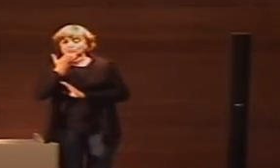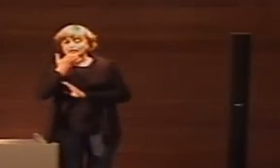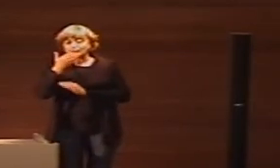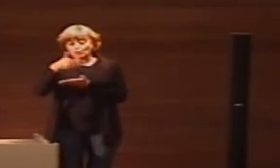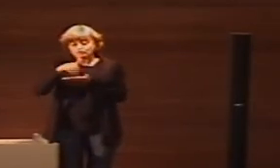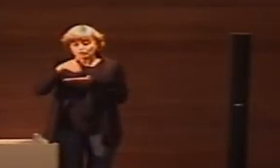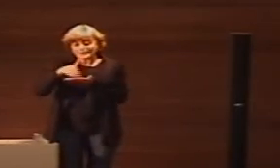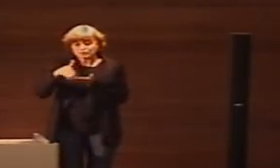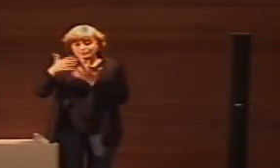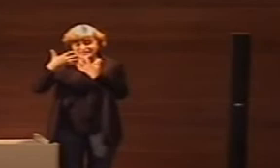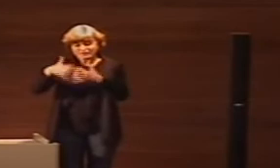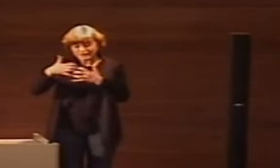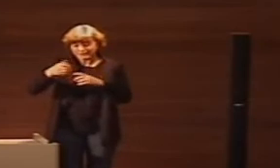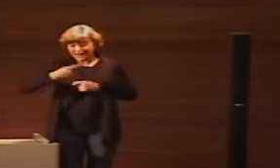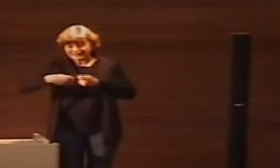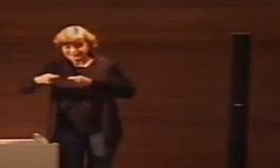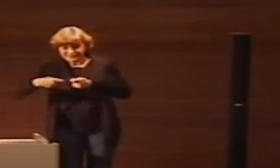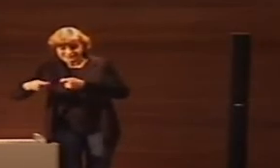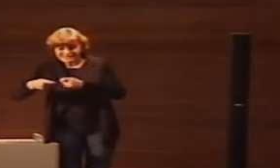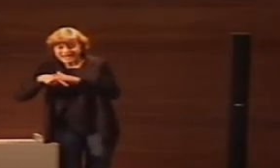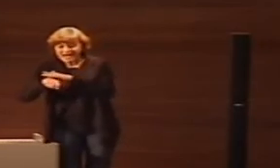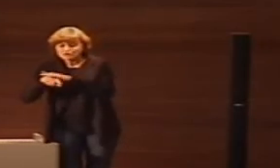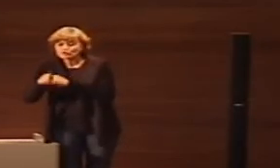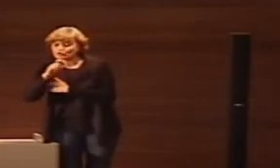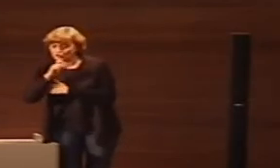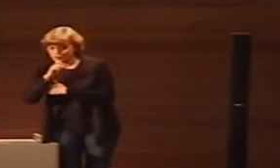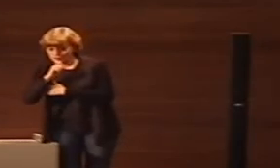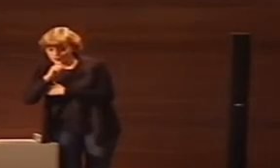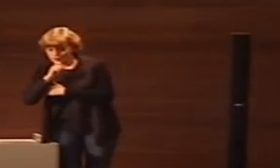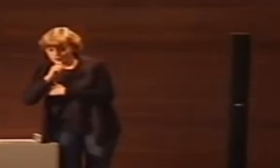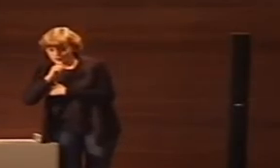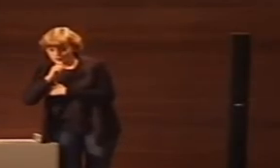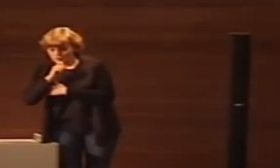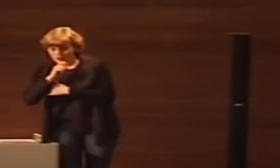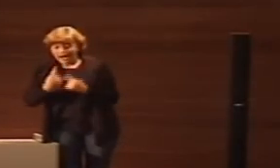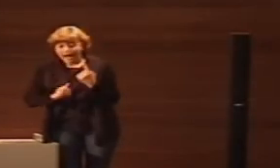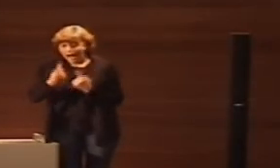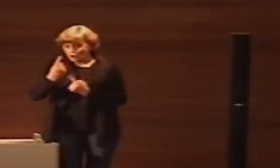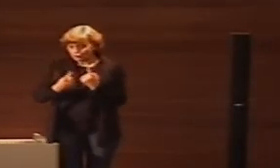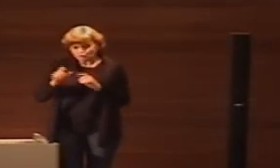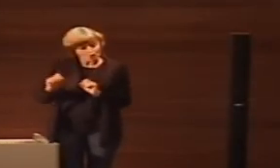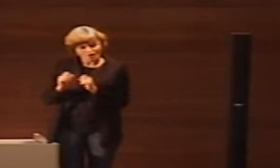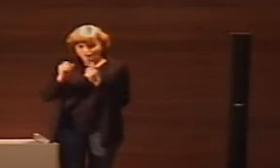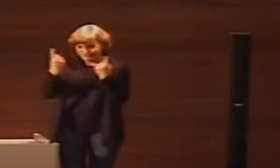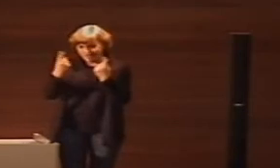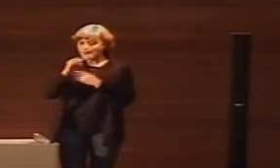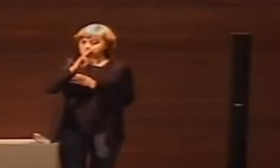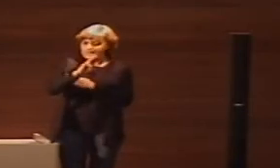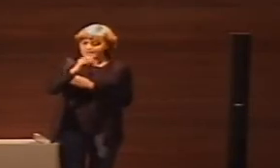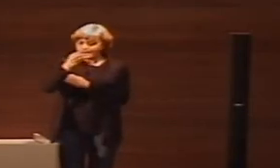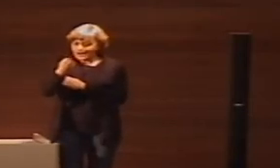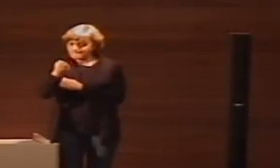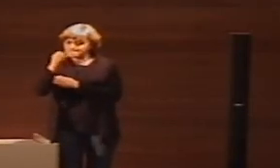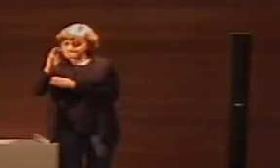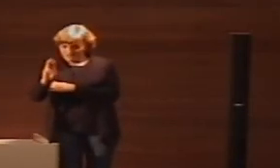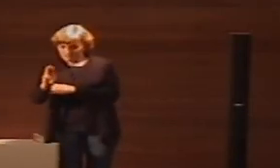al ser el generador más fácil de identificar, al estar ya más implantadas las recogidas puerta a puerta, creo que es donde es más posible que en el